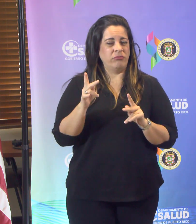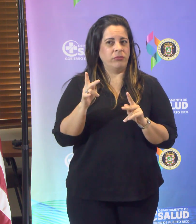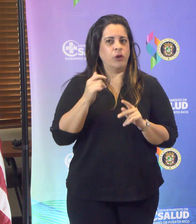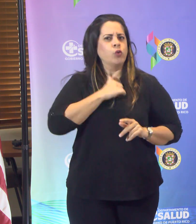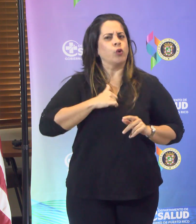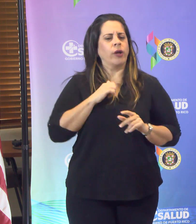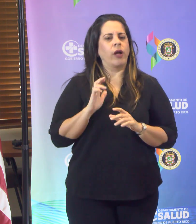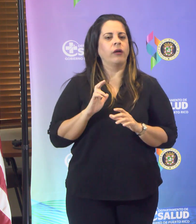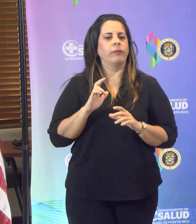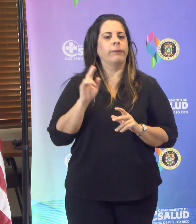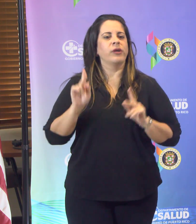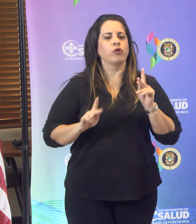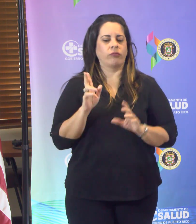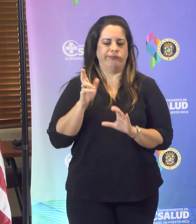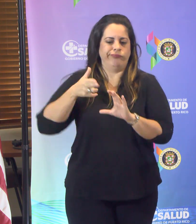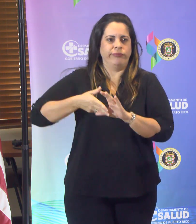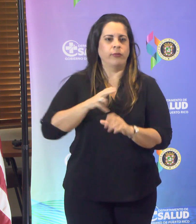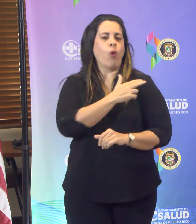de hospitalizaciones.